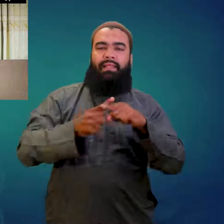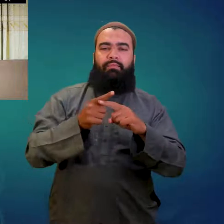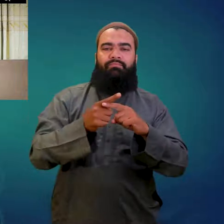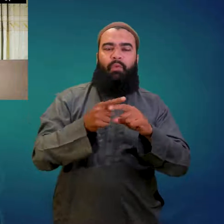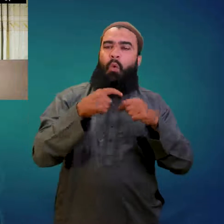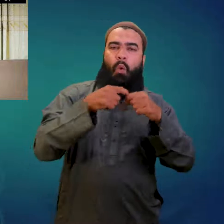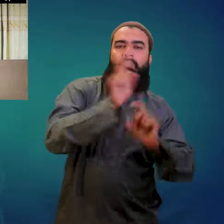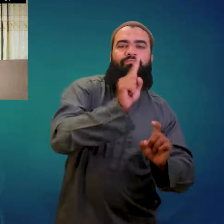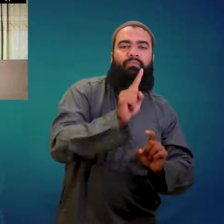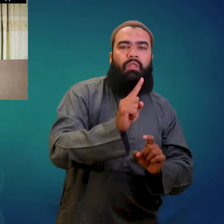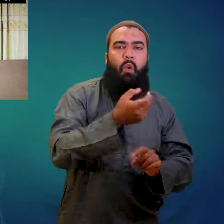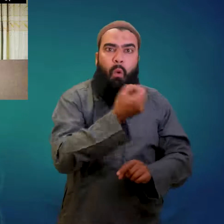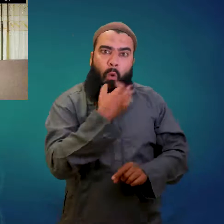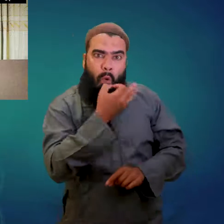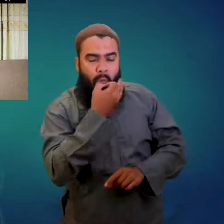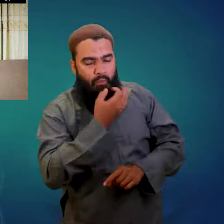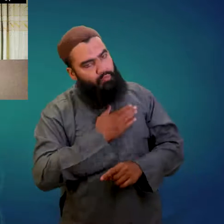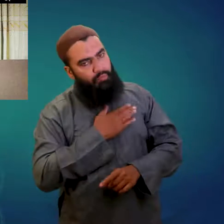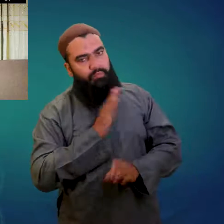نہیں ہونی چاہیے۔